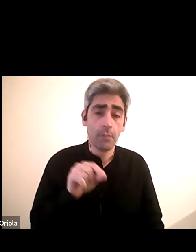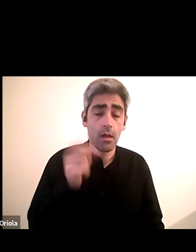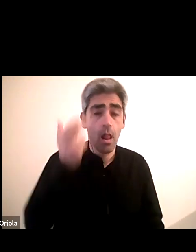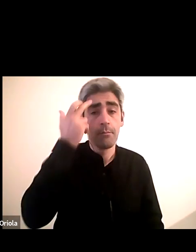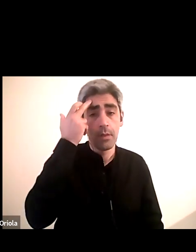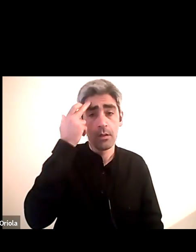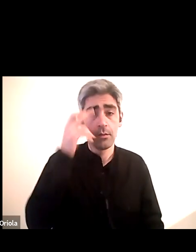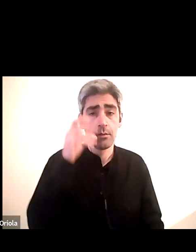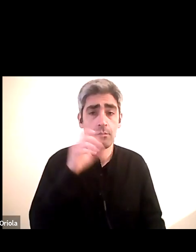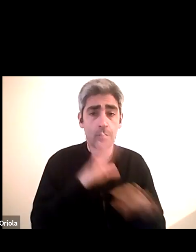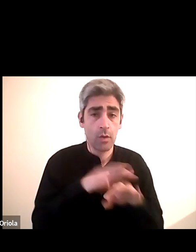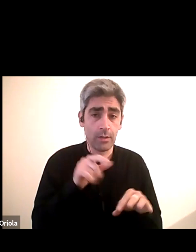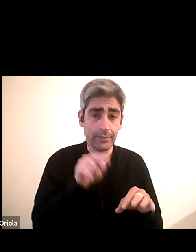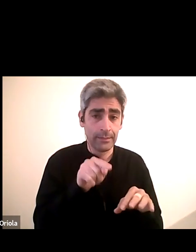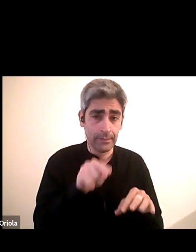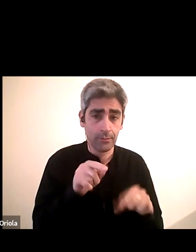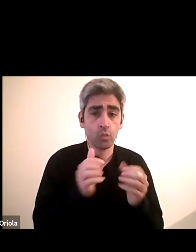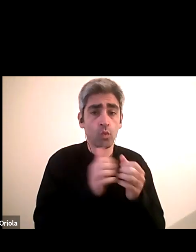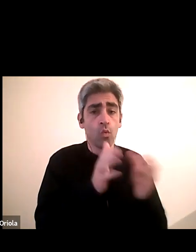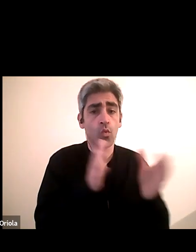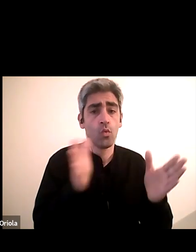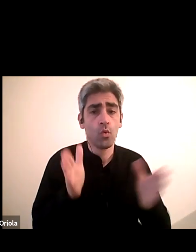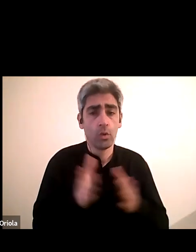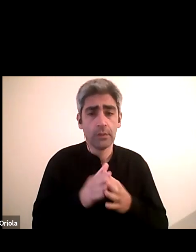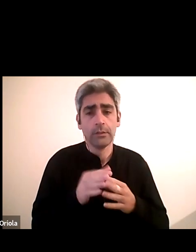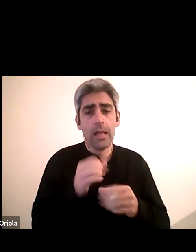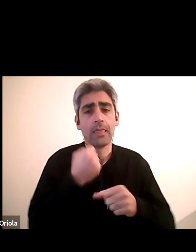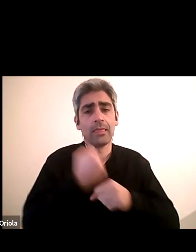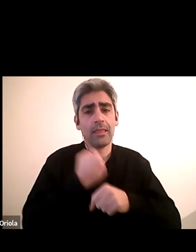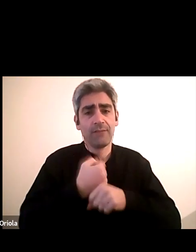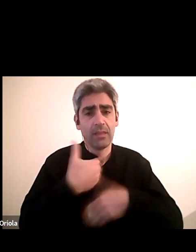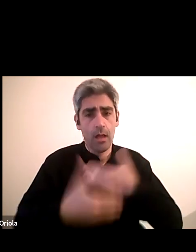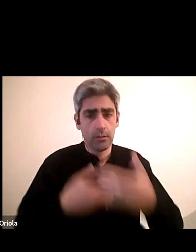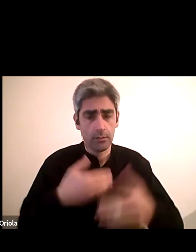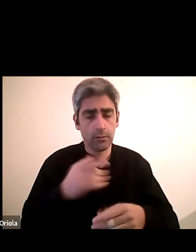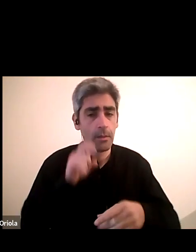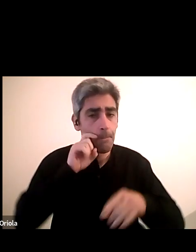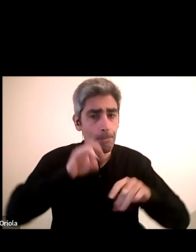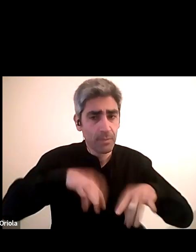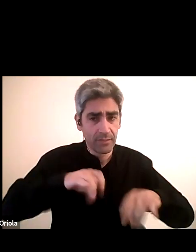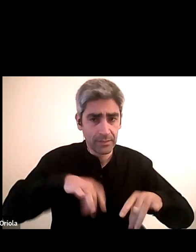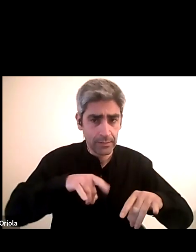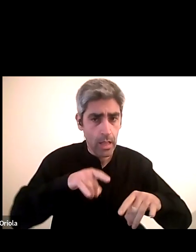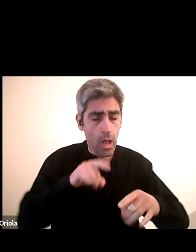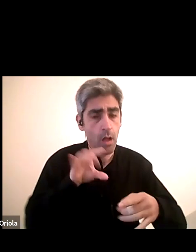lembrei, todas as atividades de prevenção que incidam